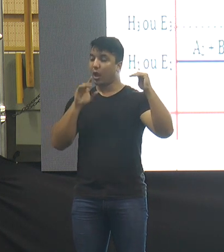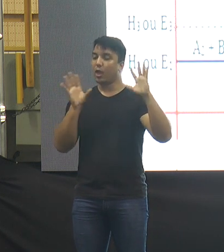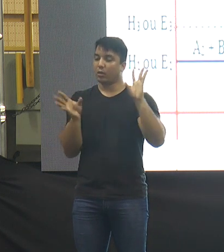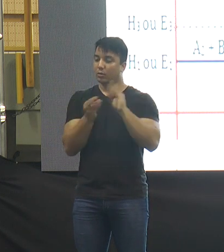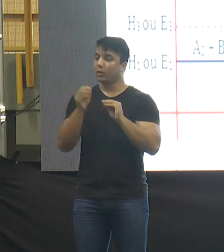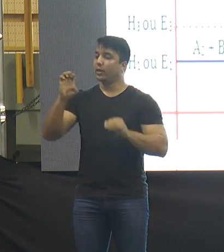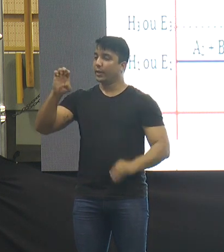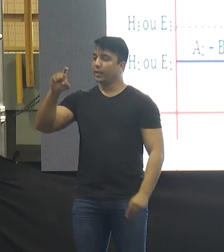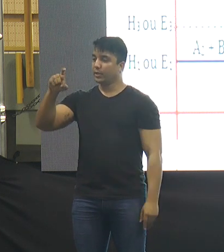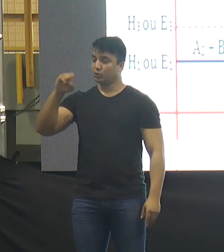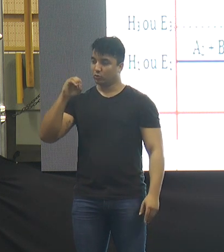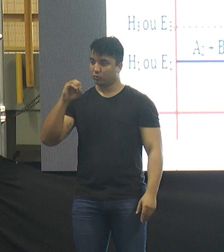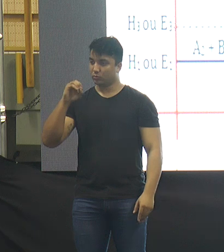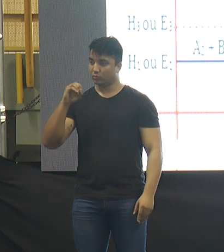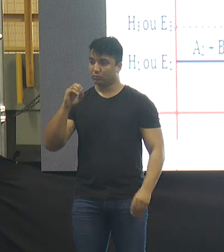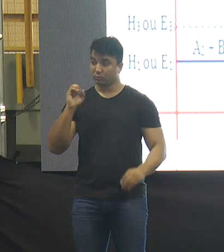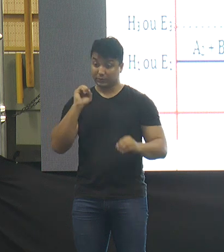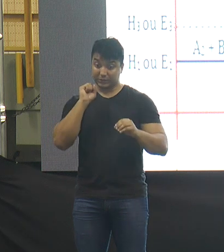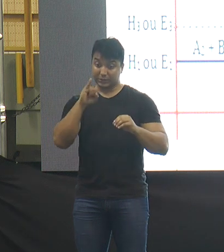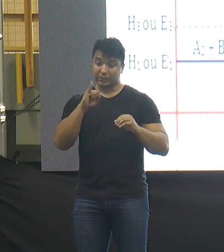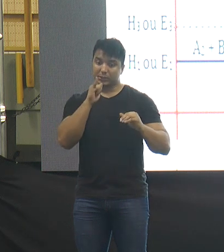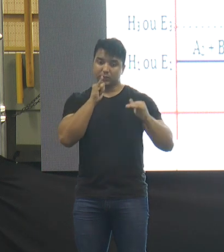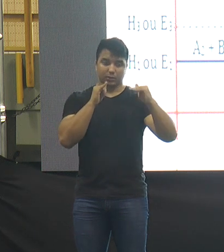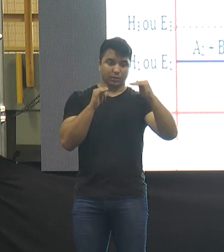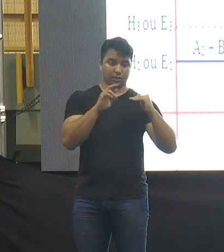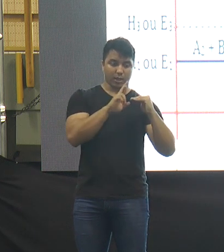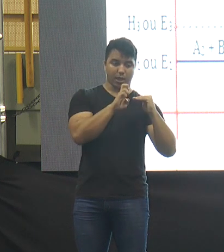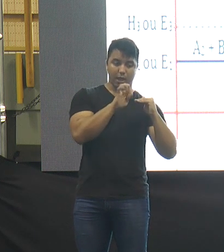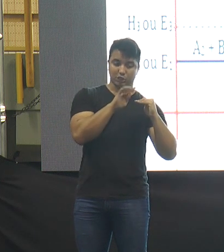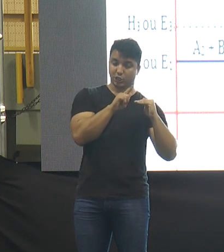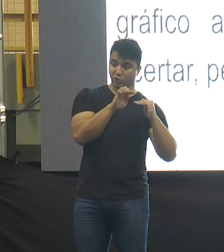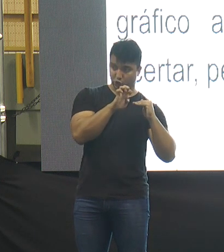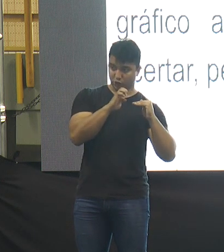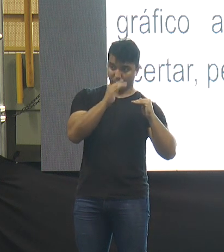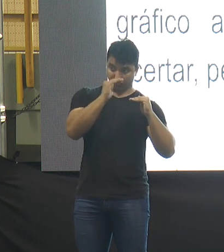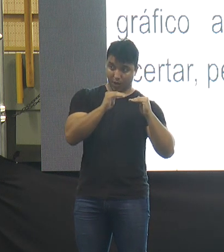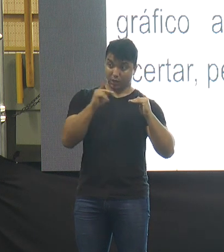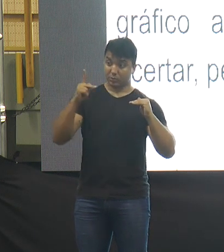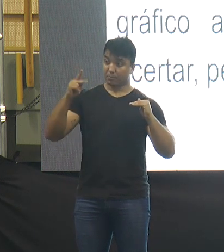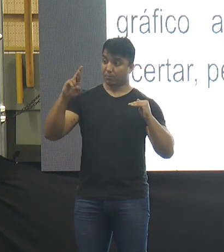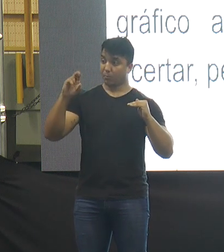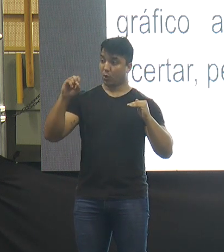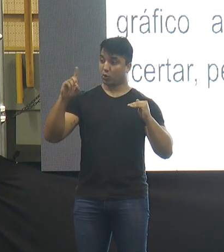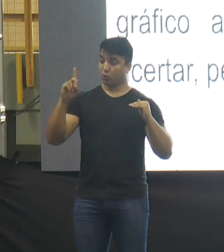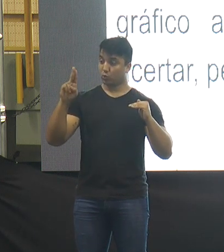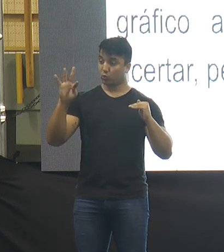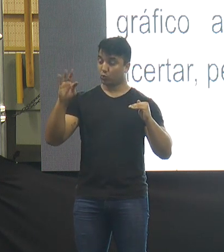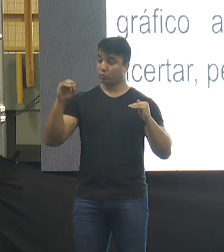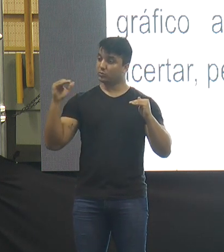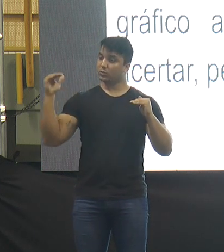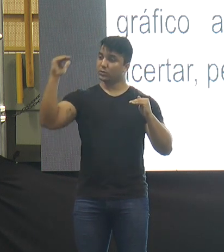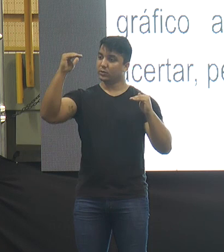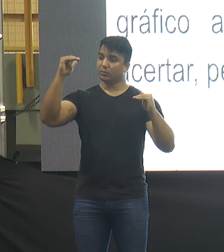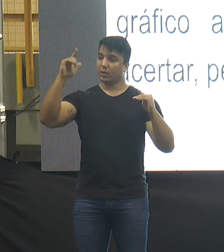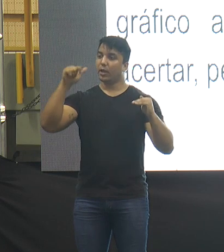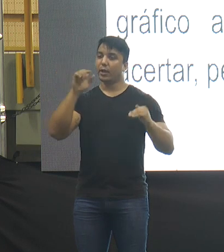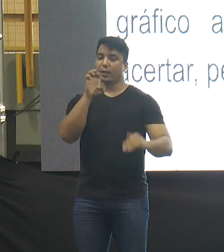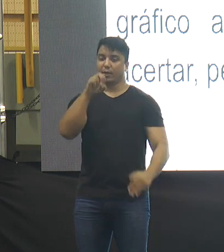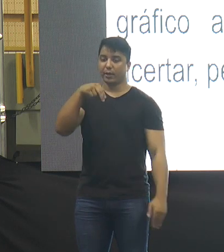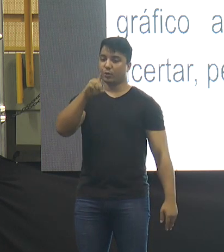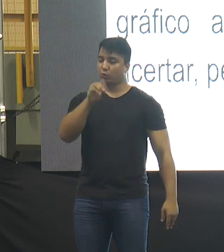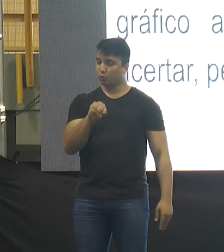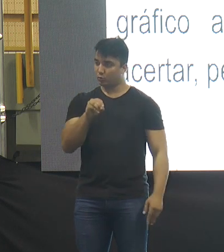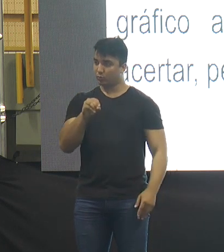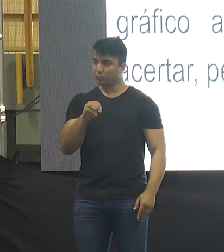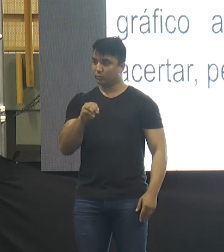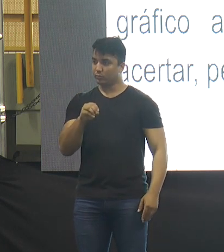Reagente embaixo, produto em cima, endo, porque absorve calor. Levi, esse tipo de questão é muito cobrado demais, porque